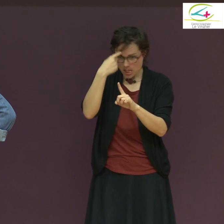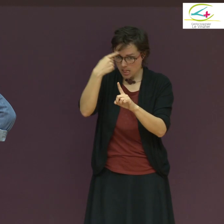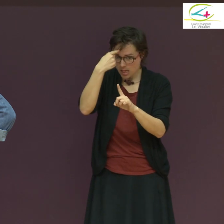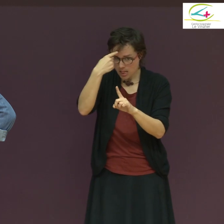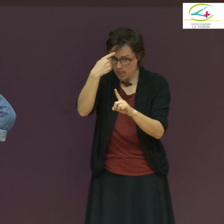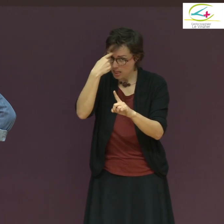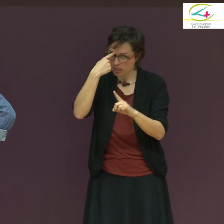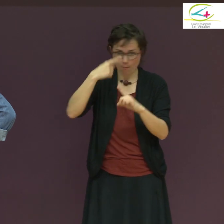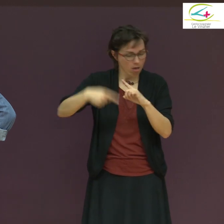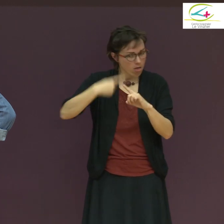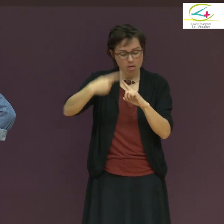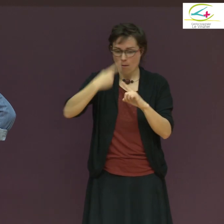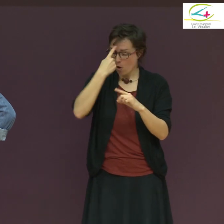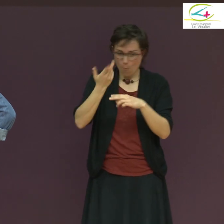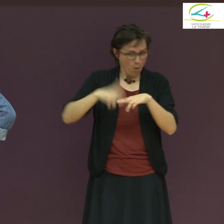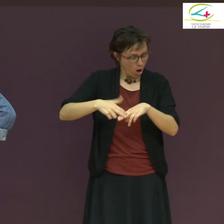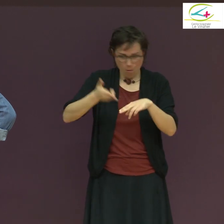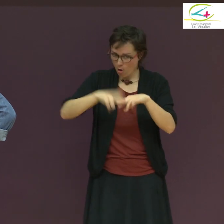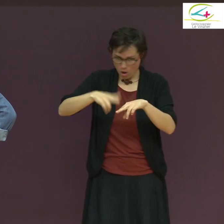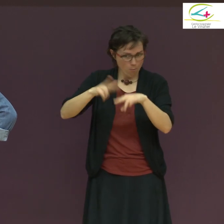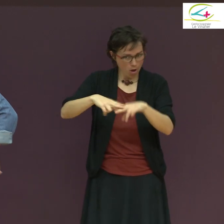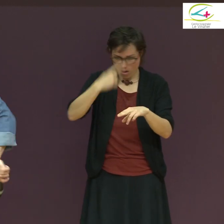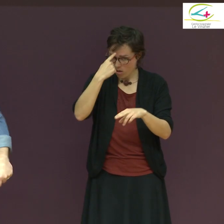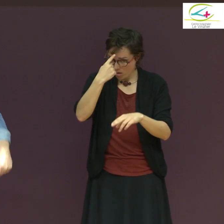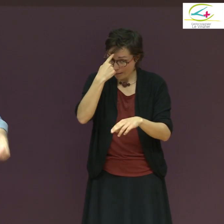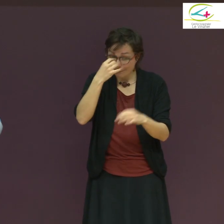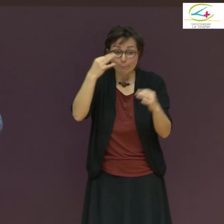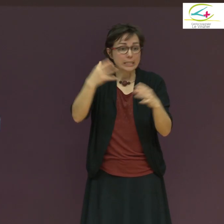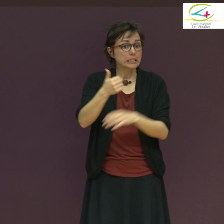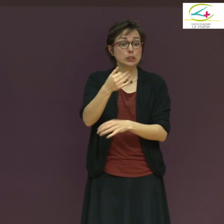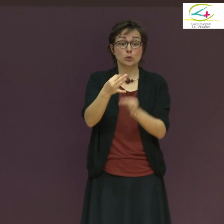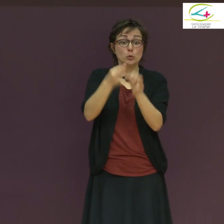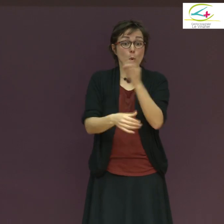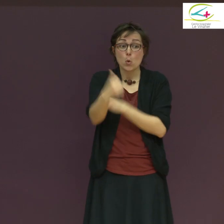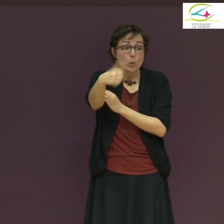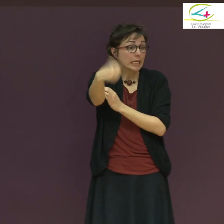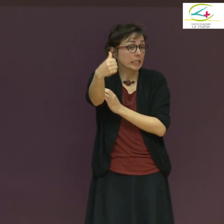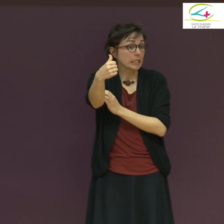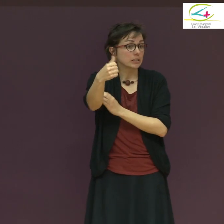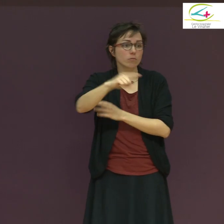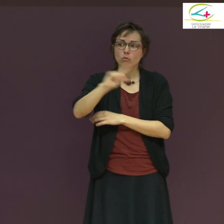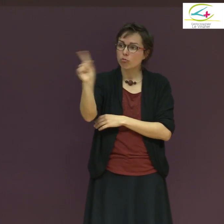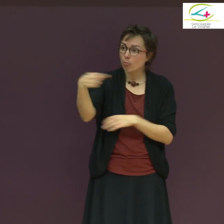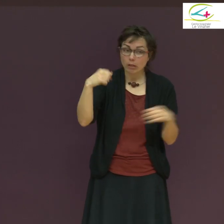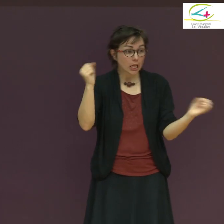dans un cercle vicieux où la mort semble être assez difficile. Tout le monde est d'accord avec ça? Pas